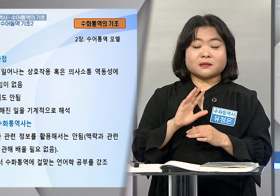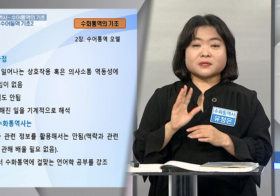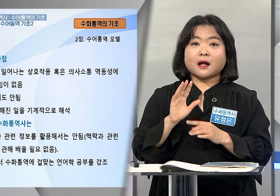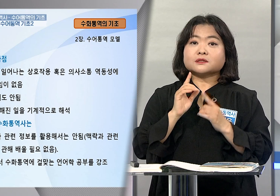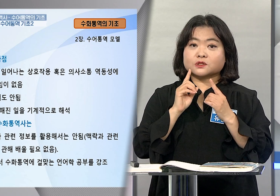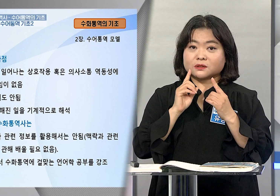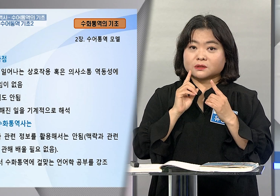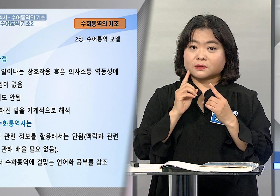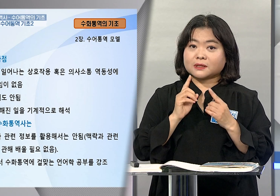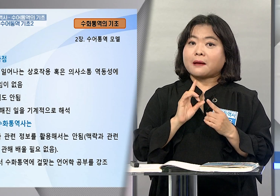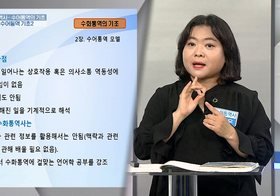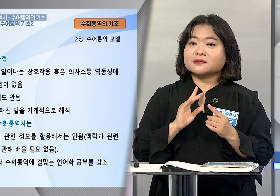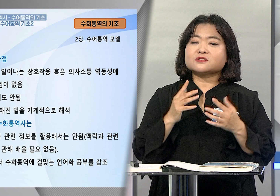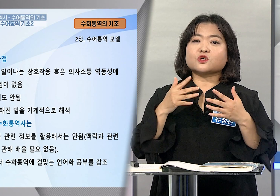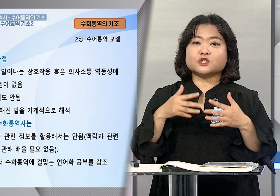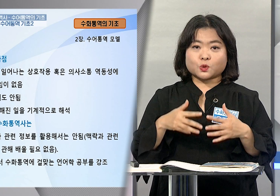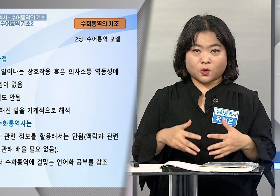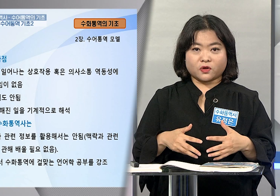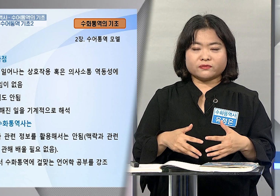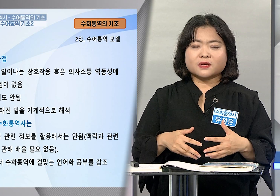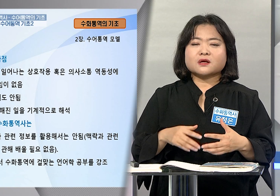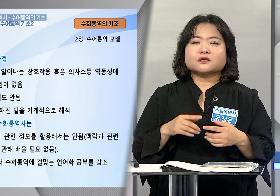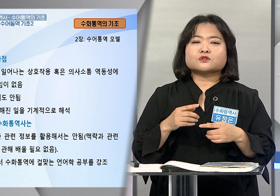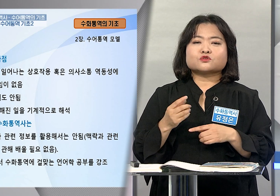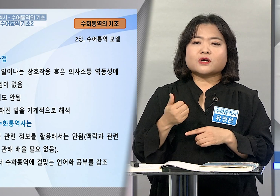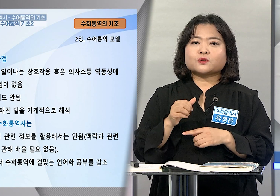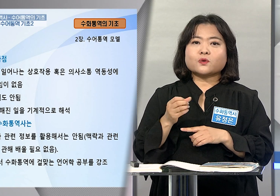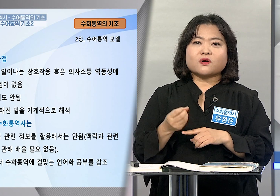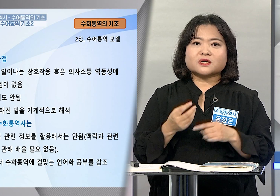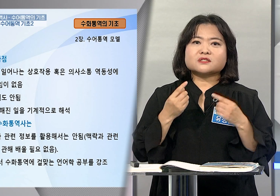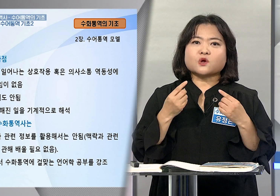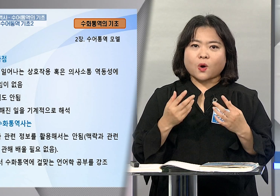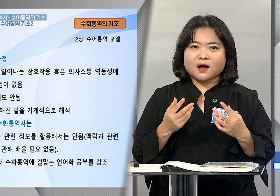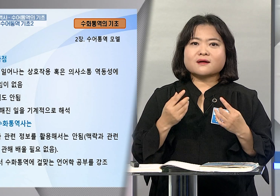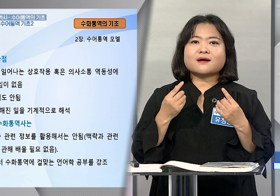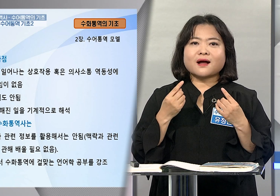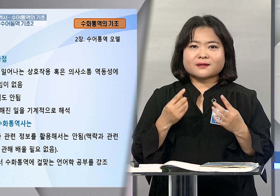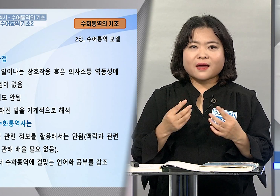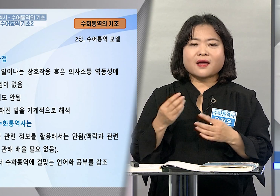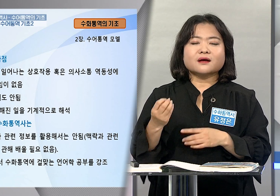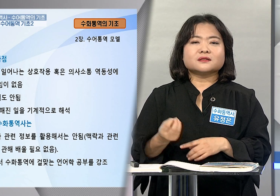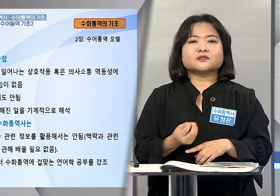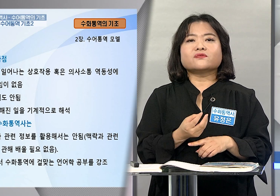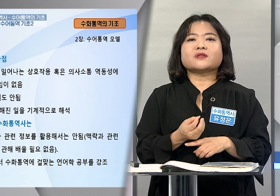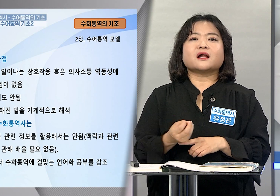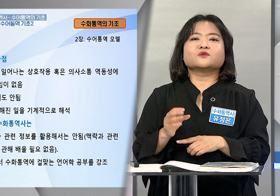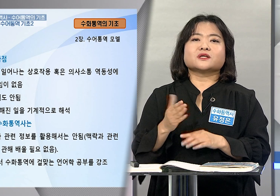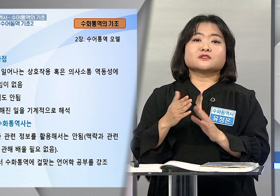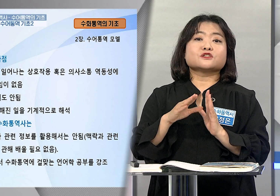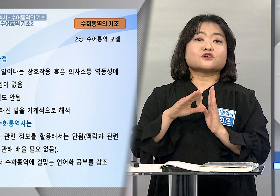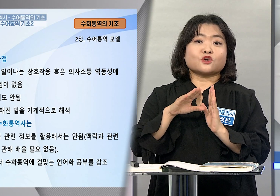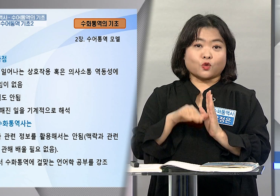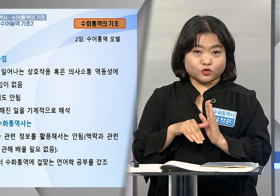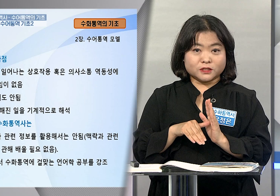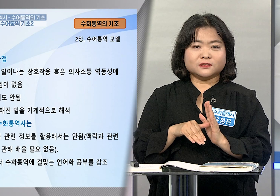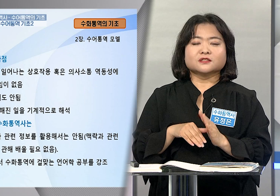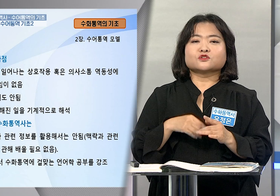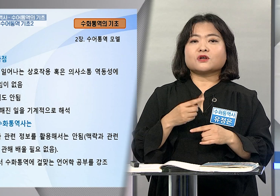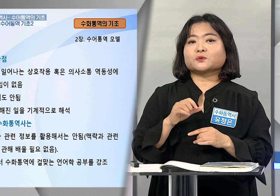아닙니다. 다만 전제 조건, 수화통역이 정확하게 전달됐을 경우는